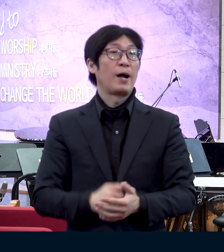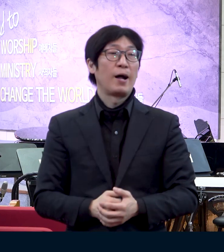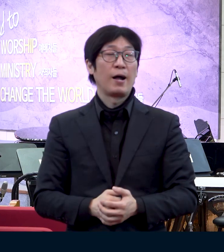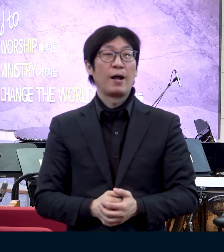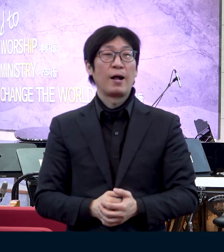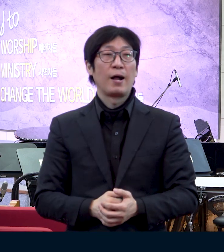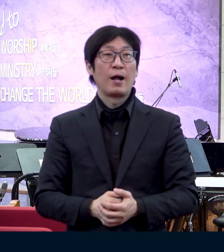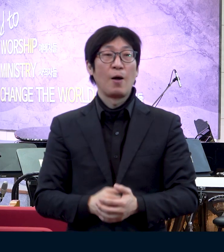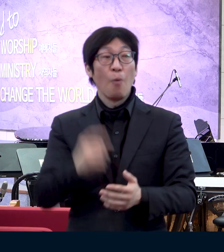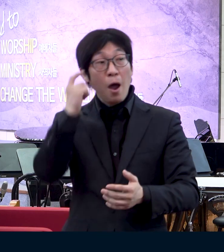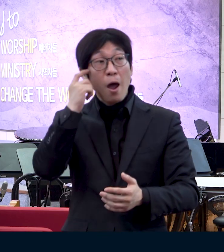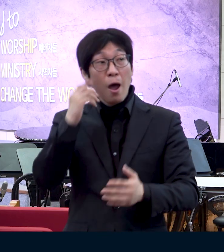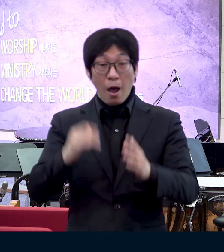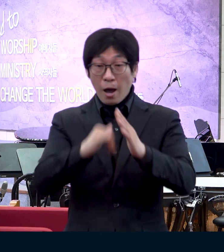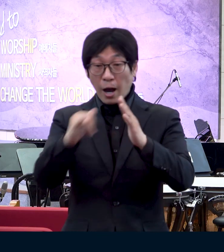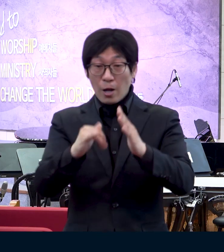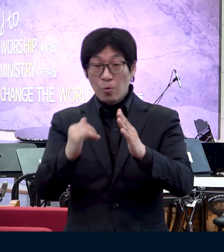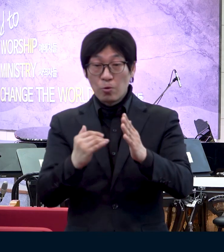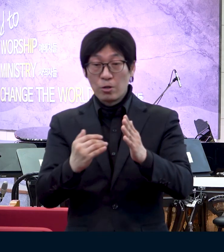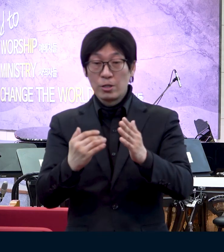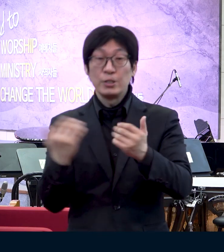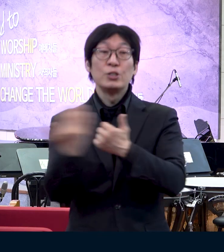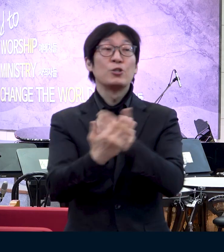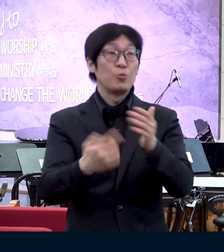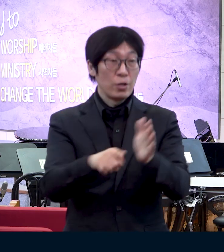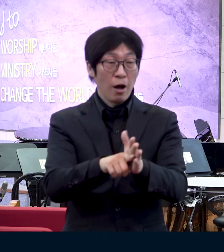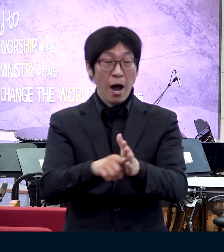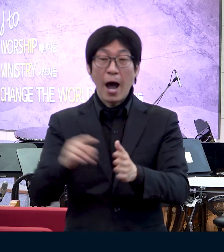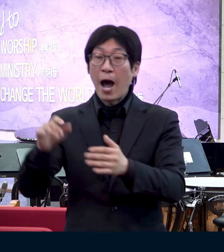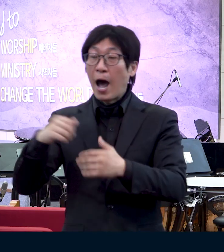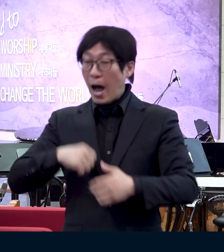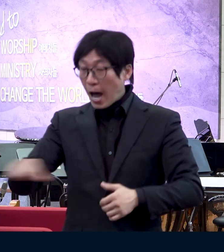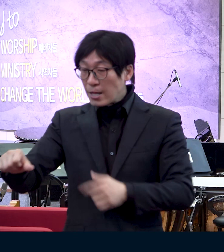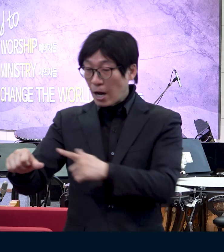모습이에요. 가족을 지키기 위해서, 약속을 지키기 위해서